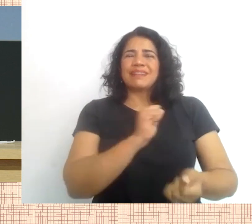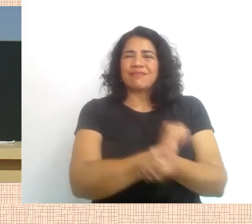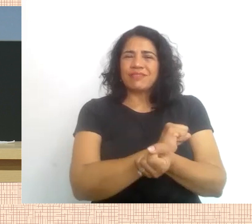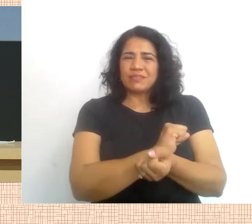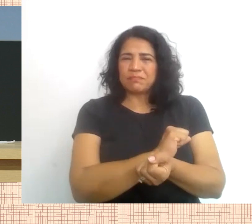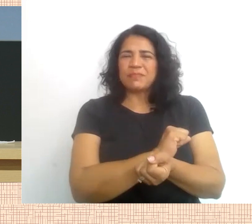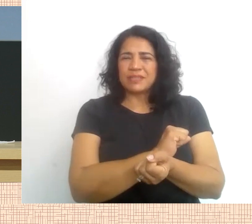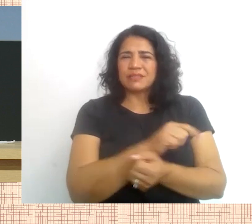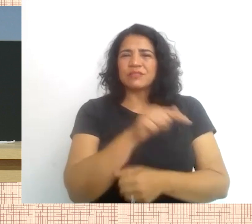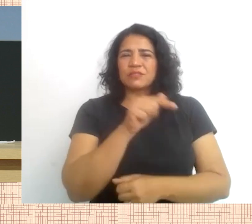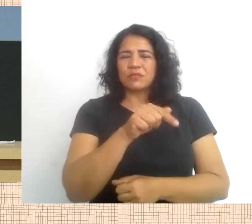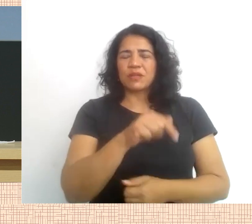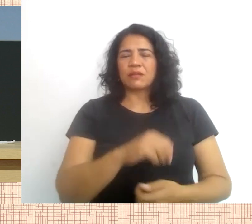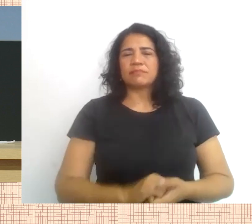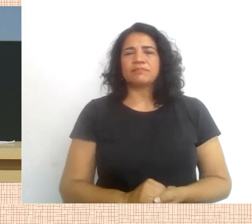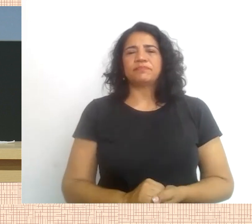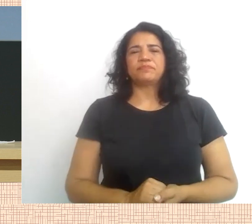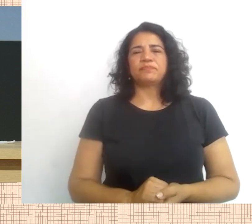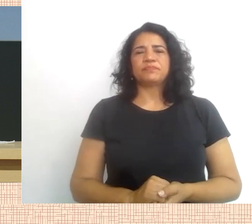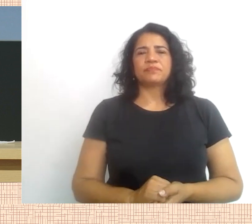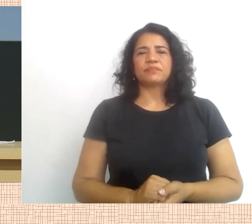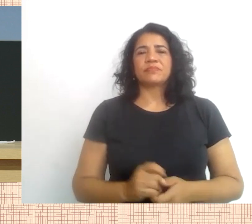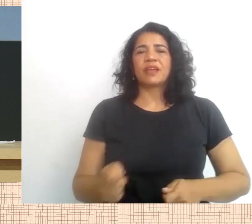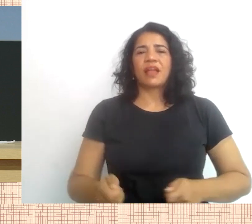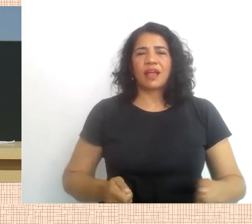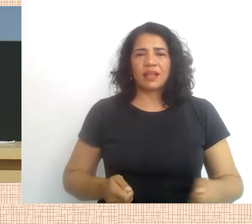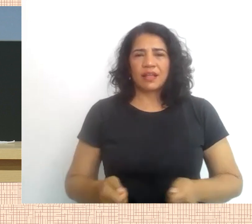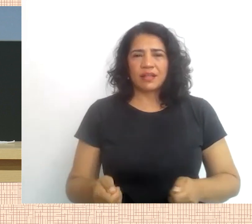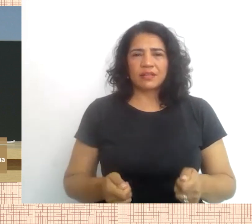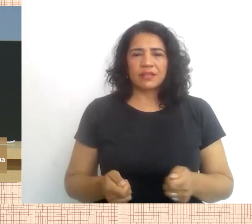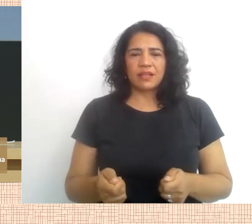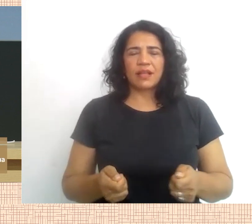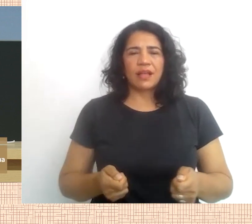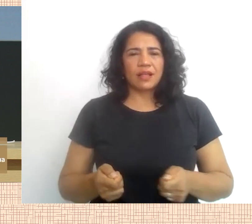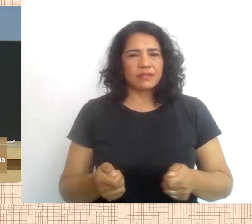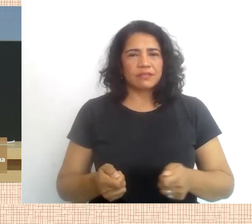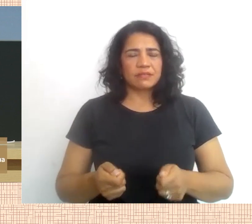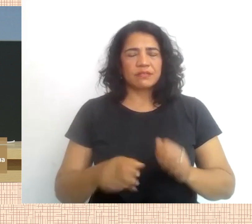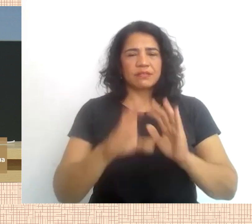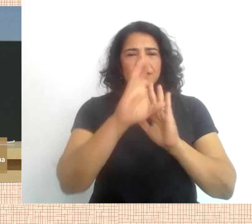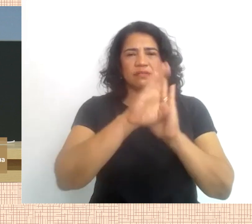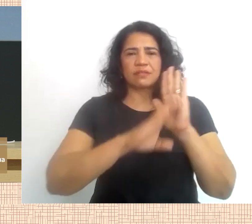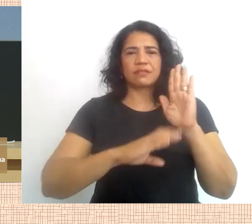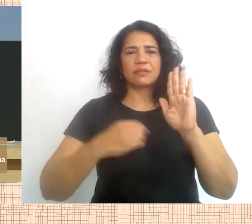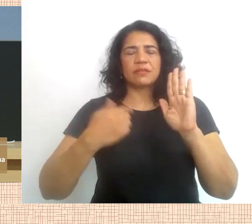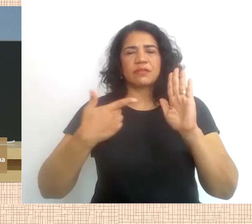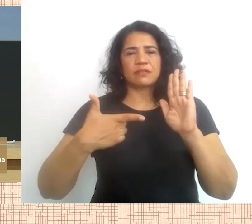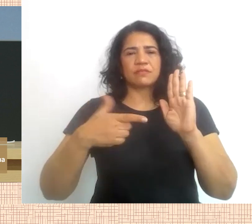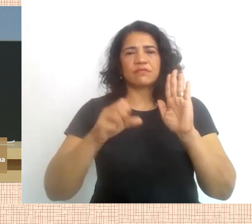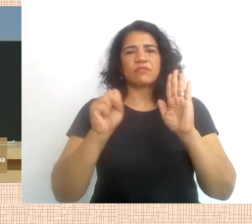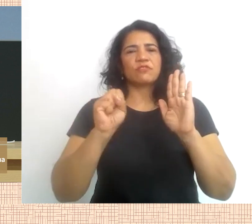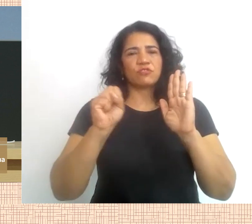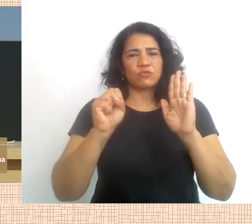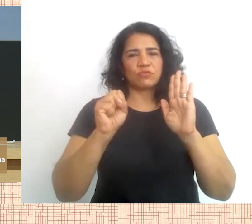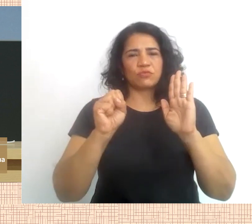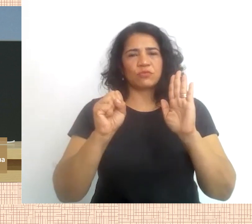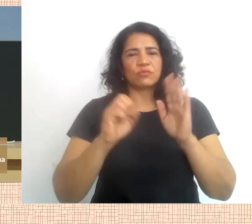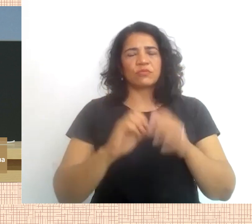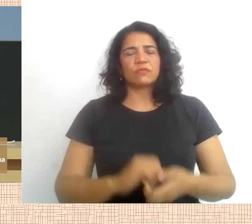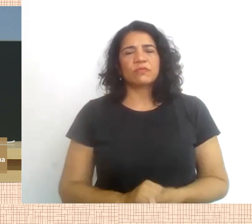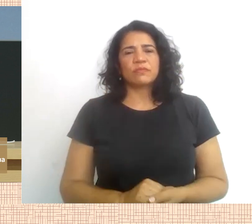confirmação da Bíblia, versículo 16. Uma vez em Roma, foi permitido a Paulo morar por sua